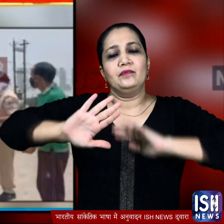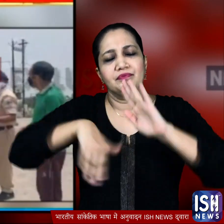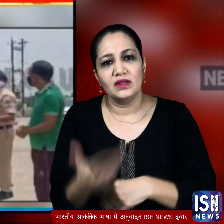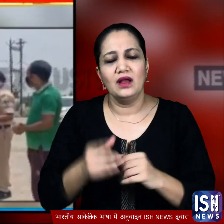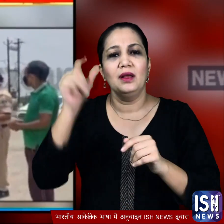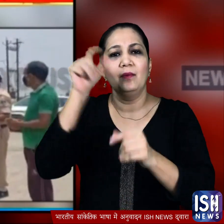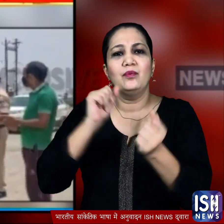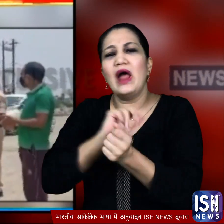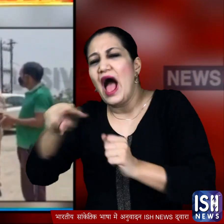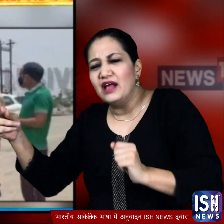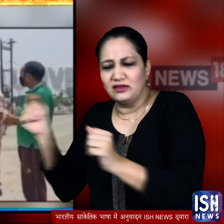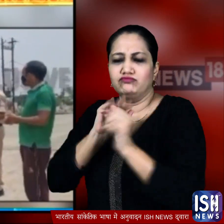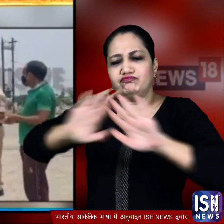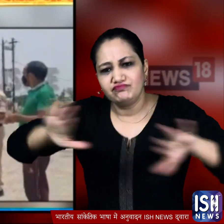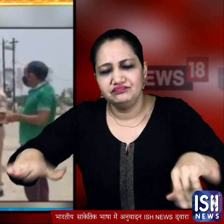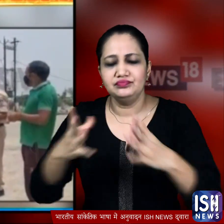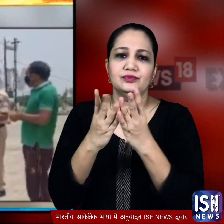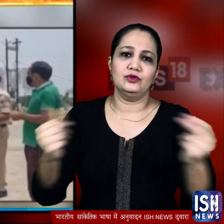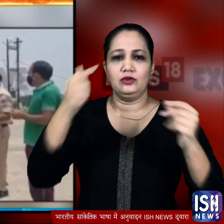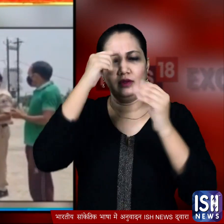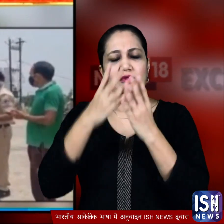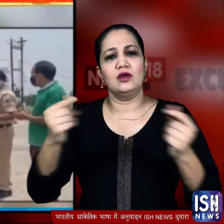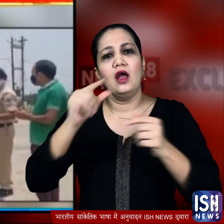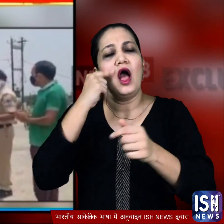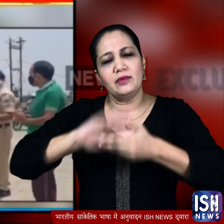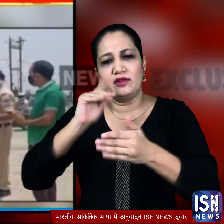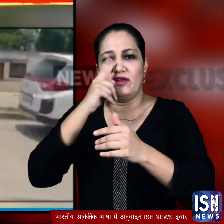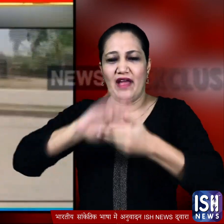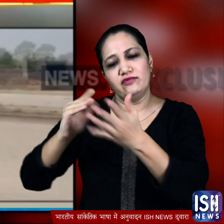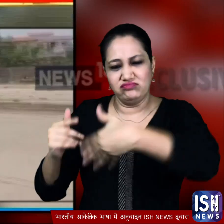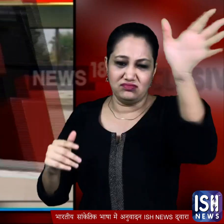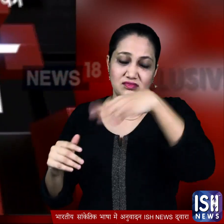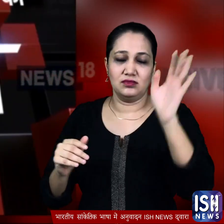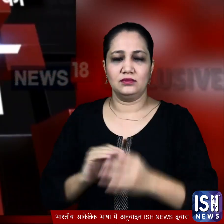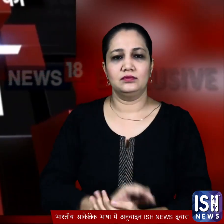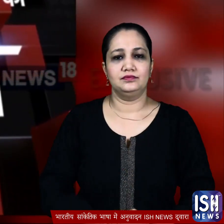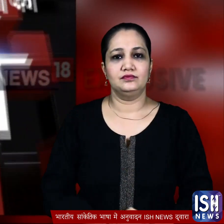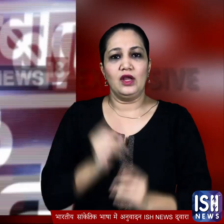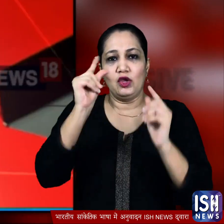इसके बाद वहां मौजूद कुछ पुलिस वालों ने बीच बचाव किया और फिर हंगामा कर रहे पति पत्नी को छोड़ दिया गया।